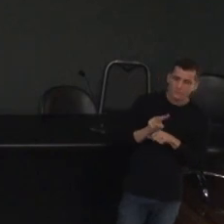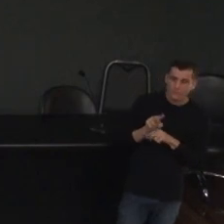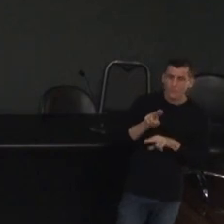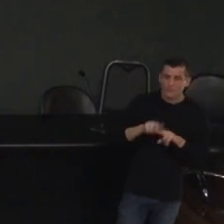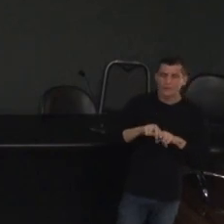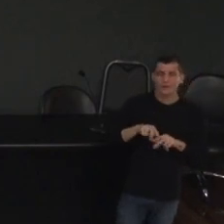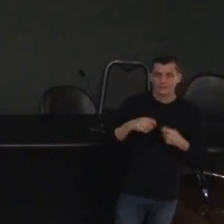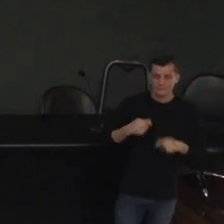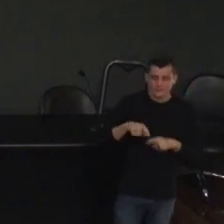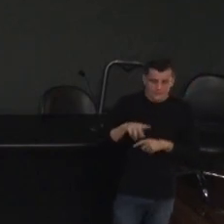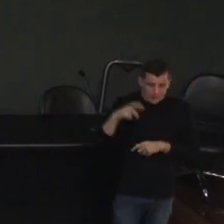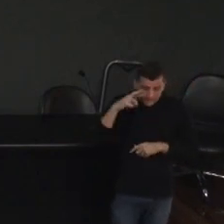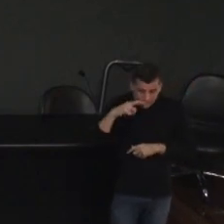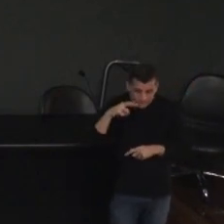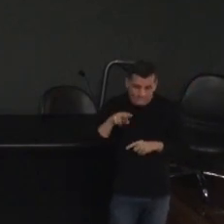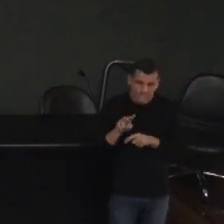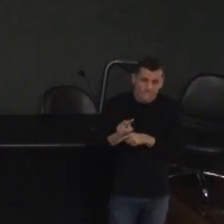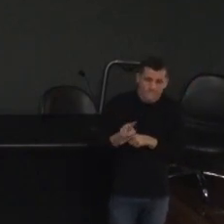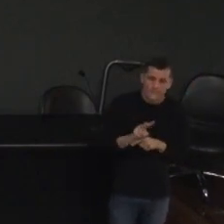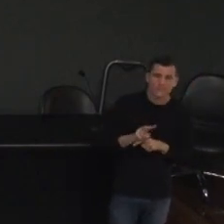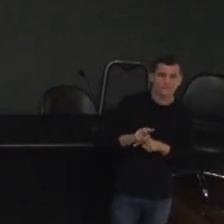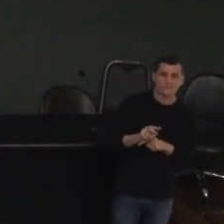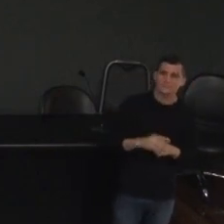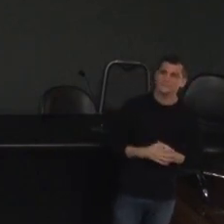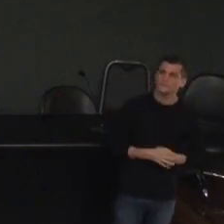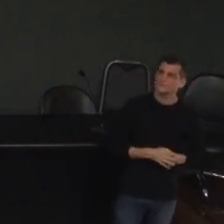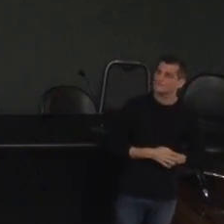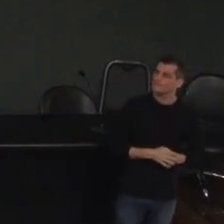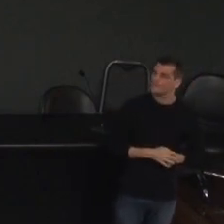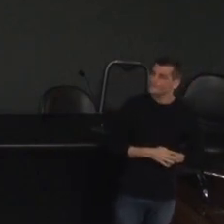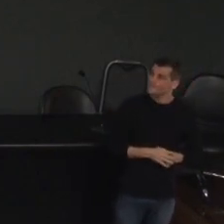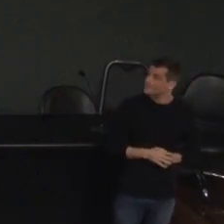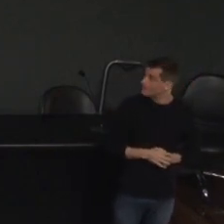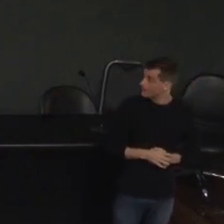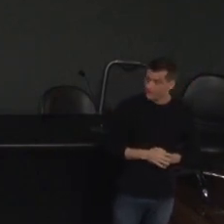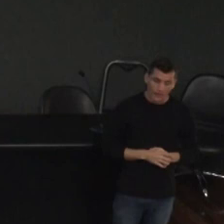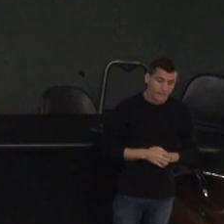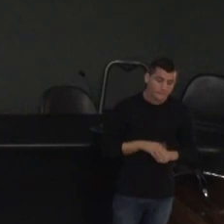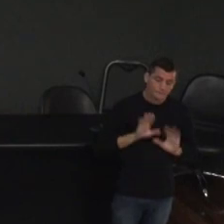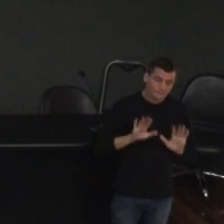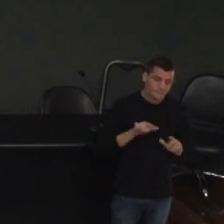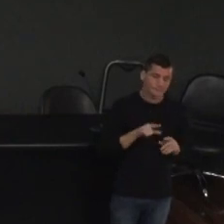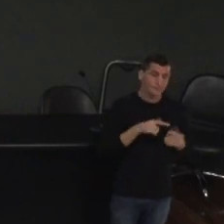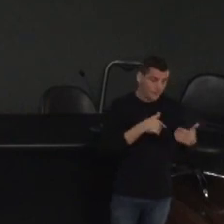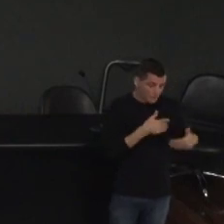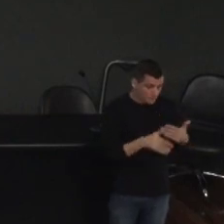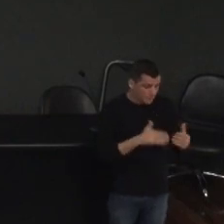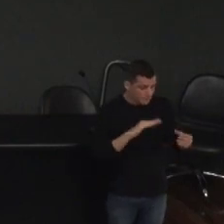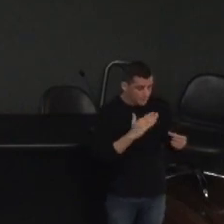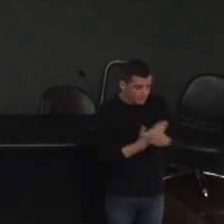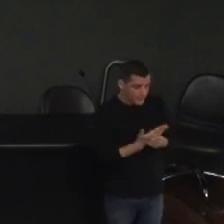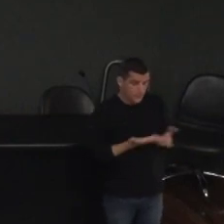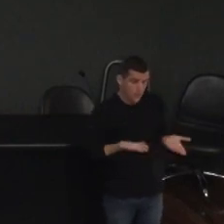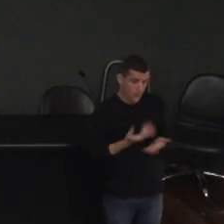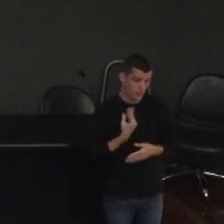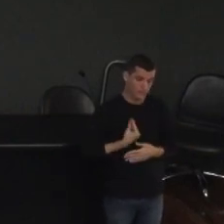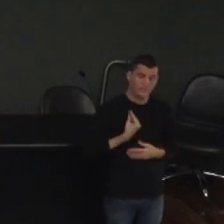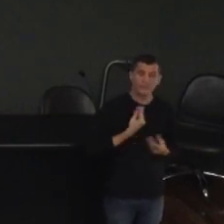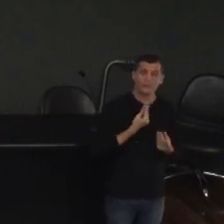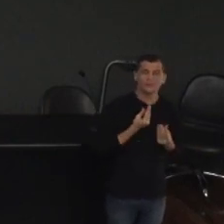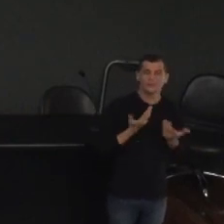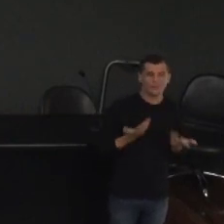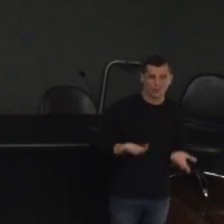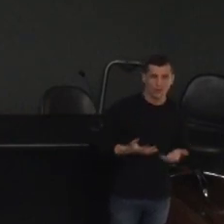quais são as fiscalizações né os processos de fiscalização que estão em curso Ministério da